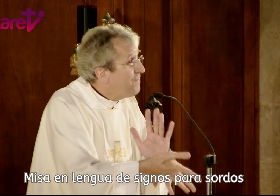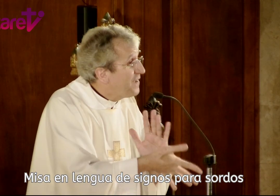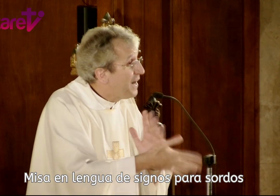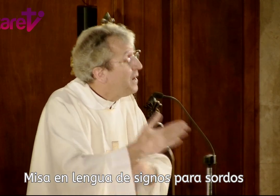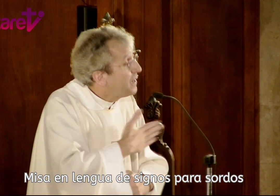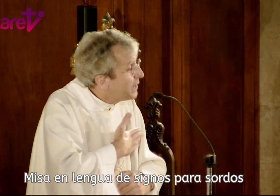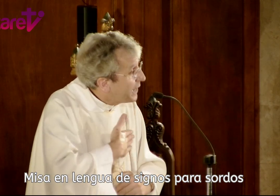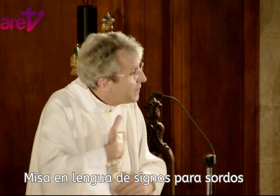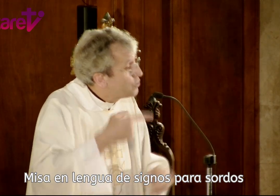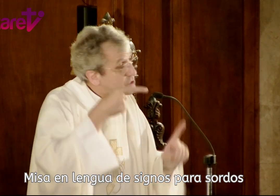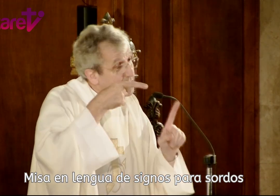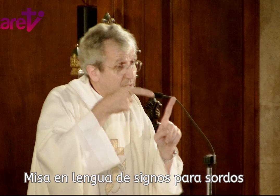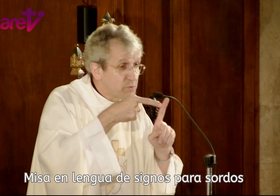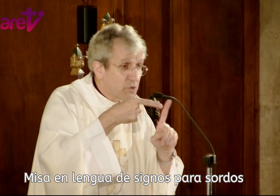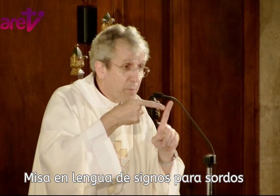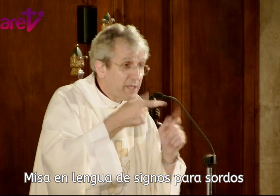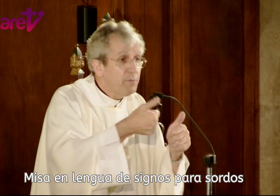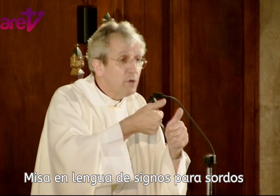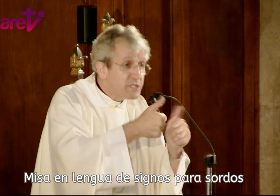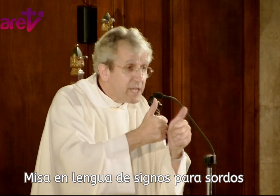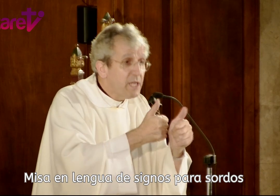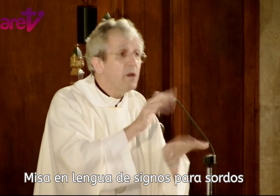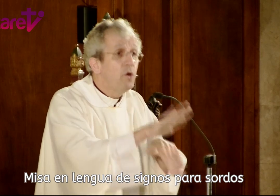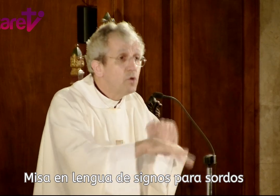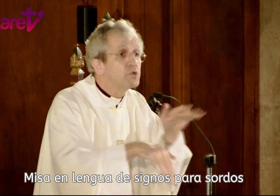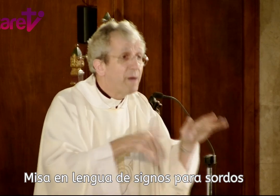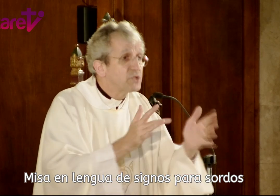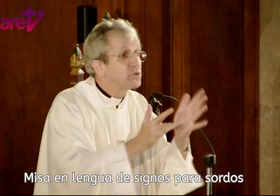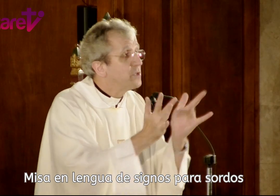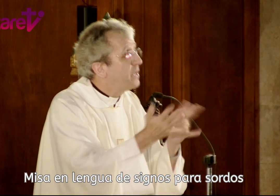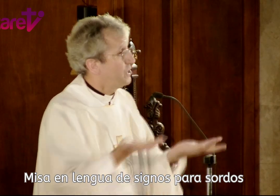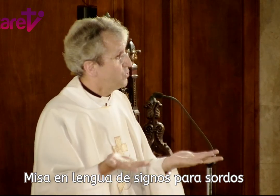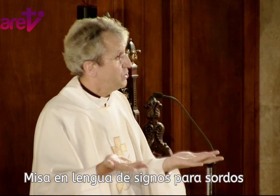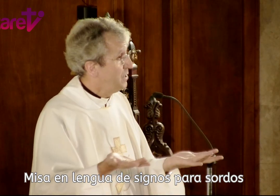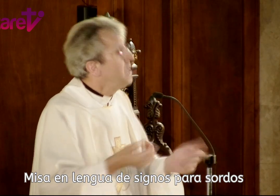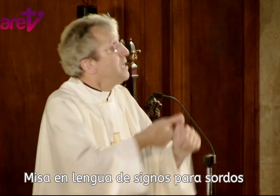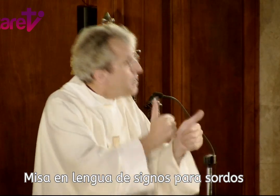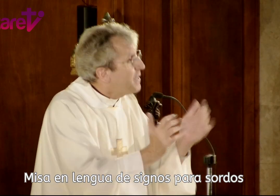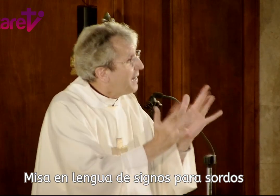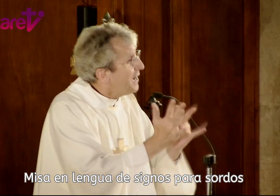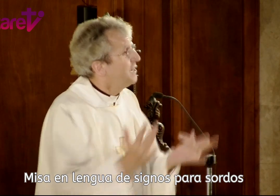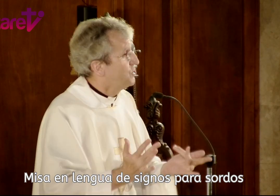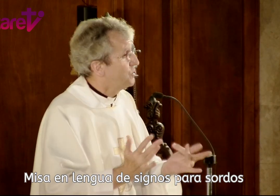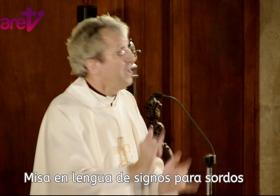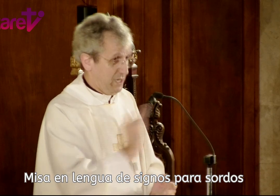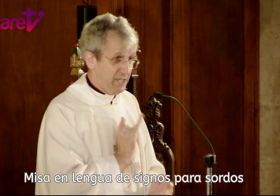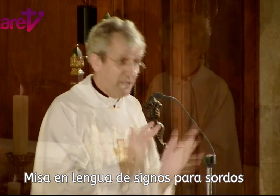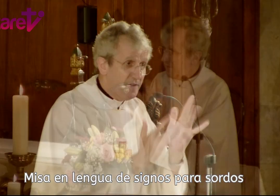significa? Que queremos y que tenemos como objetivo seguir los pasos de Jesús. Imitar a Jesús, identificarnos